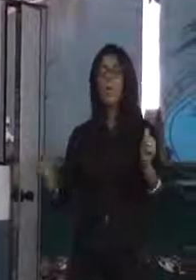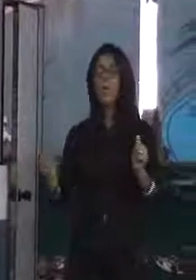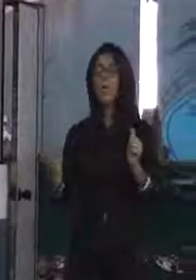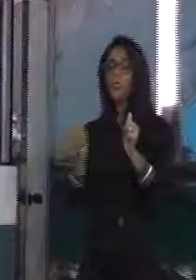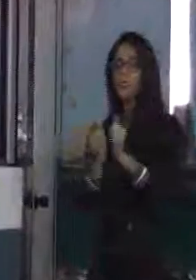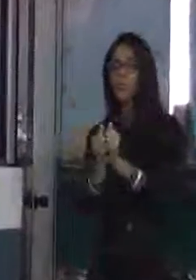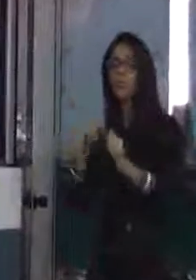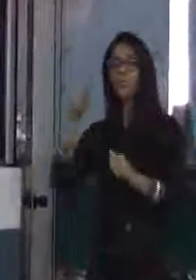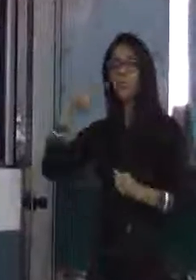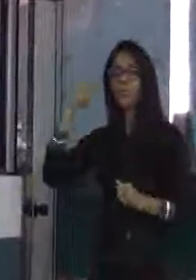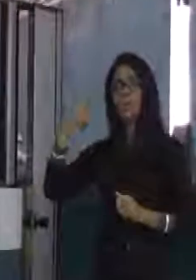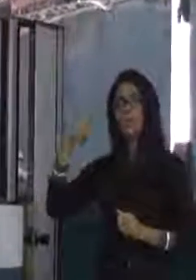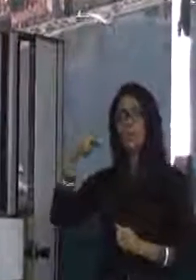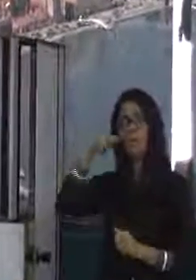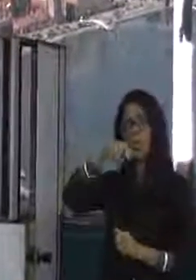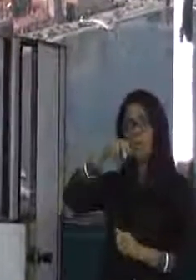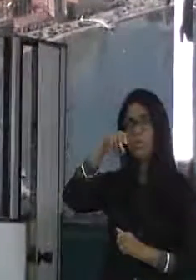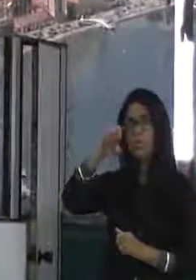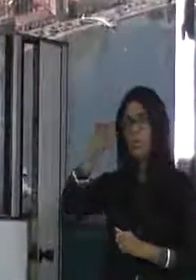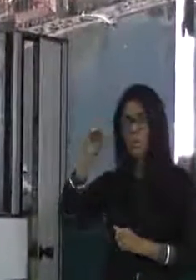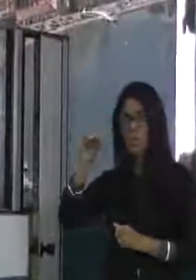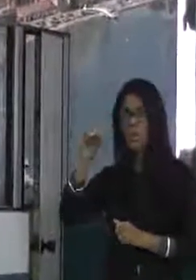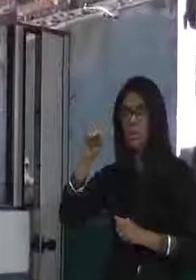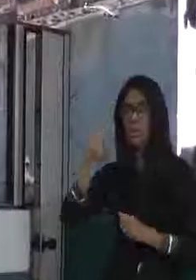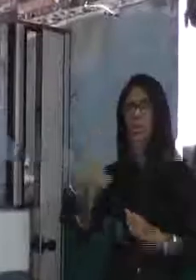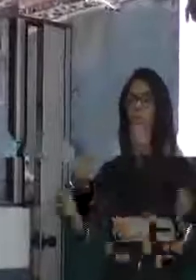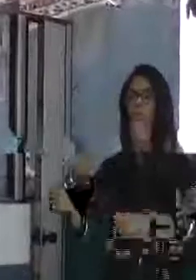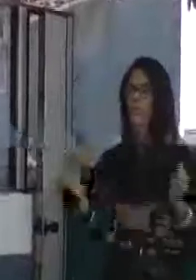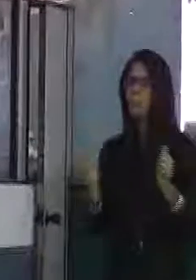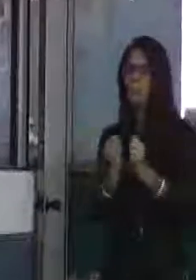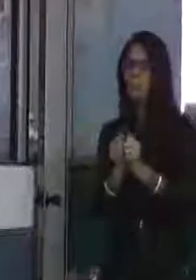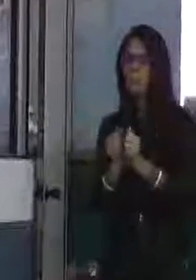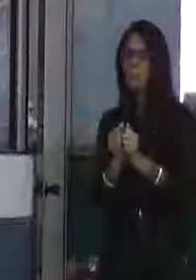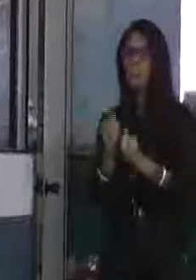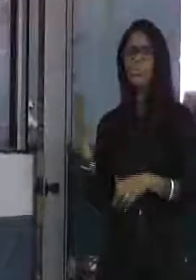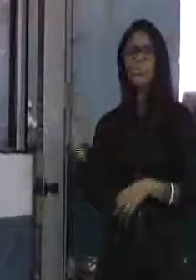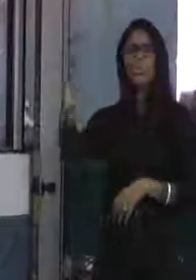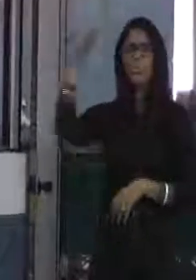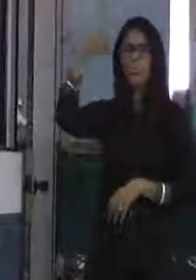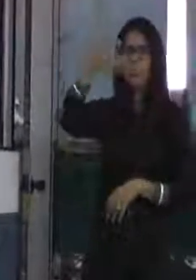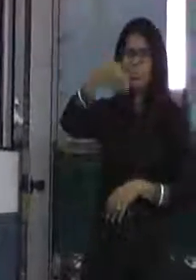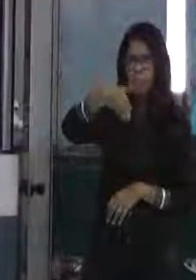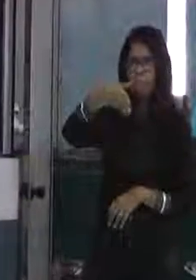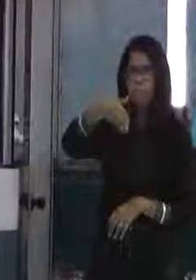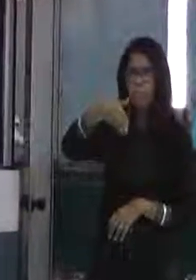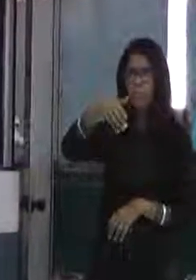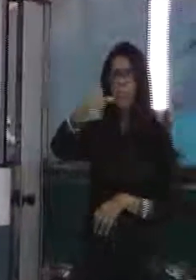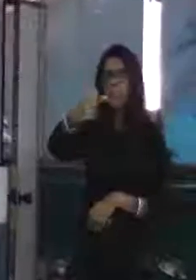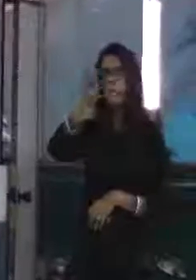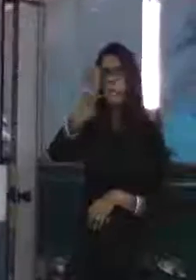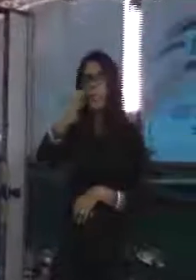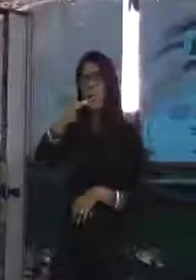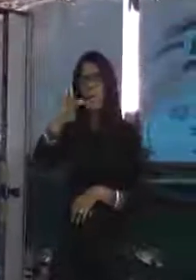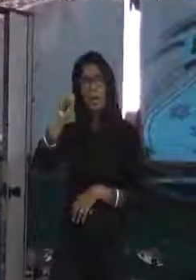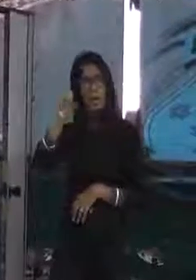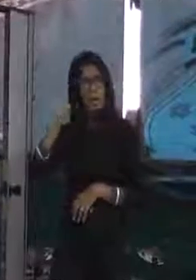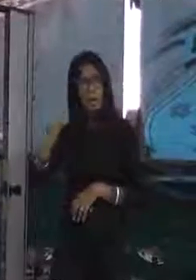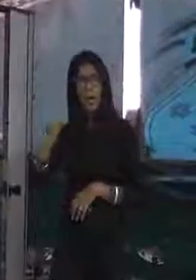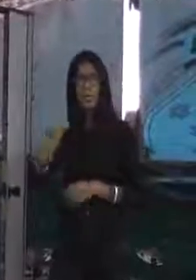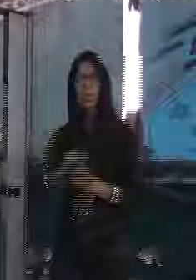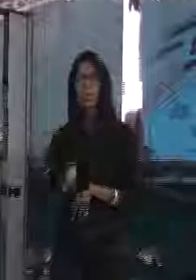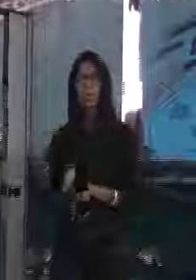Neobastos, tivemos na balsa indo medir os pontos. Aí é esse pessoal que